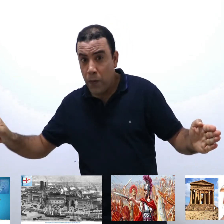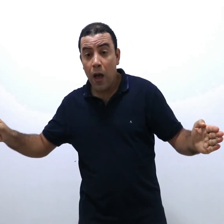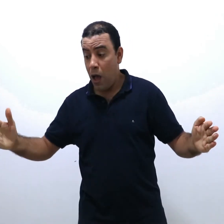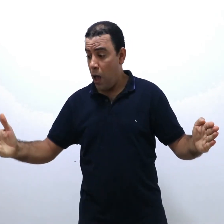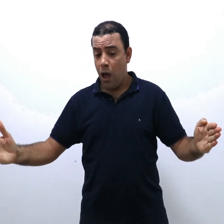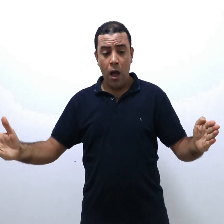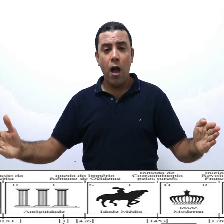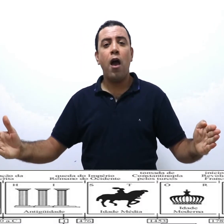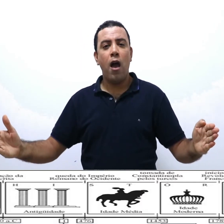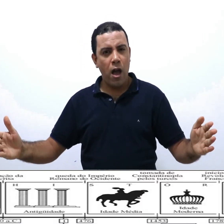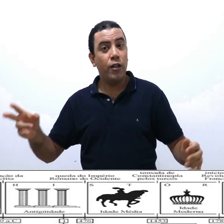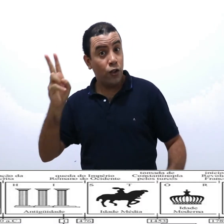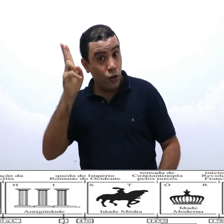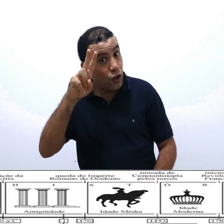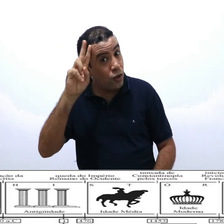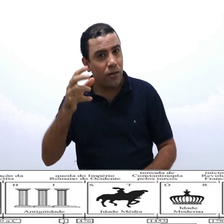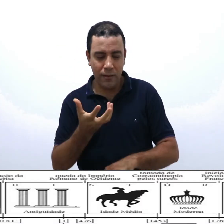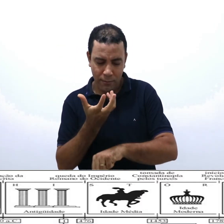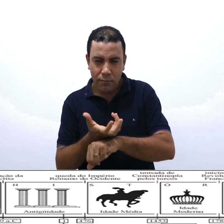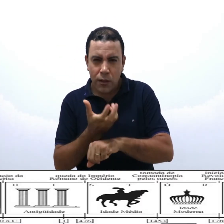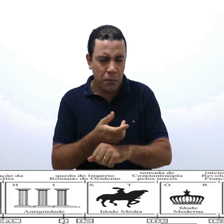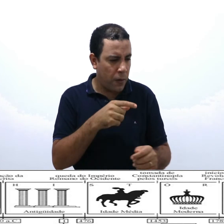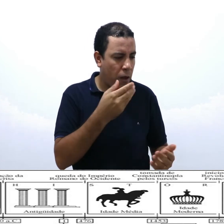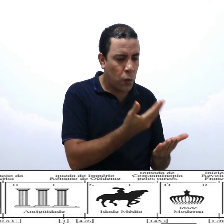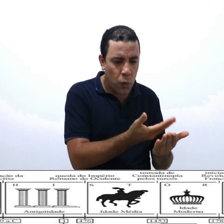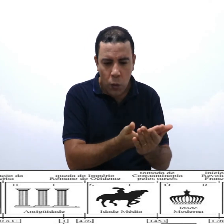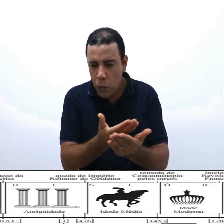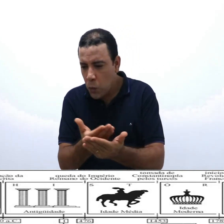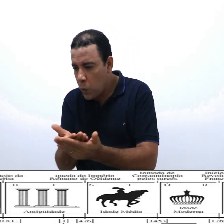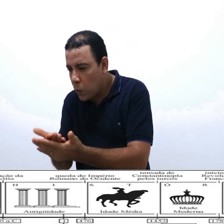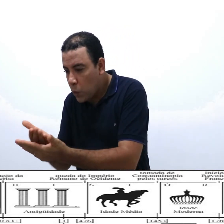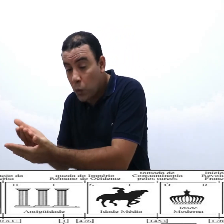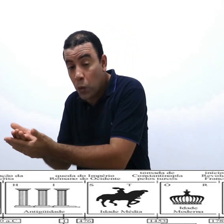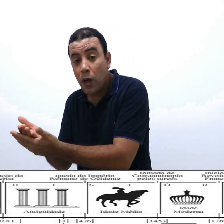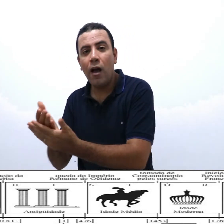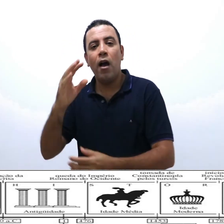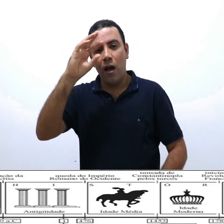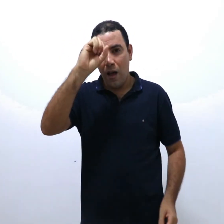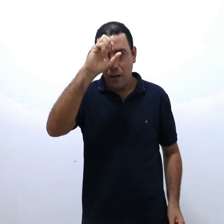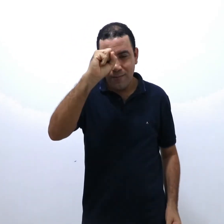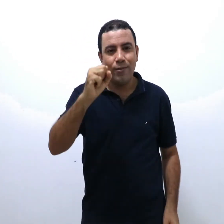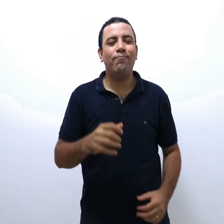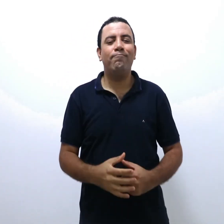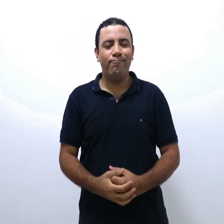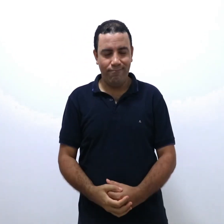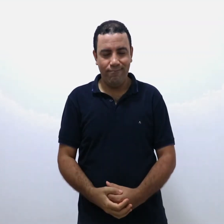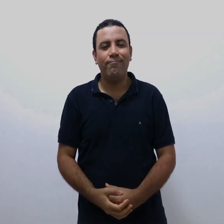esses elementos é que a disciplina de história vai estar estudando na corrente do tempo, para que a gente possa aprender.